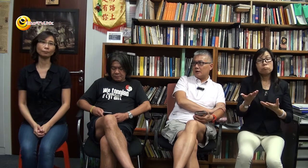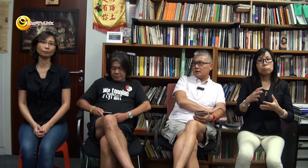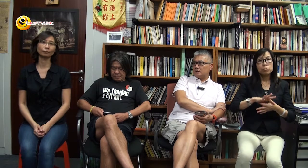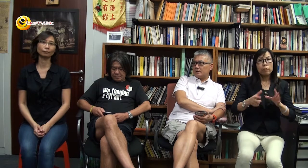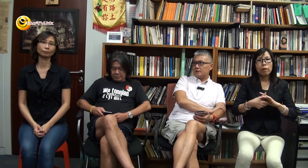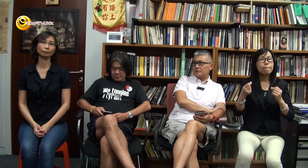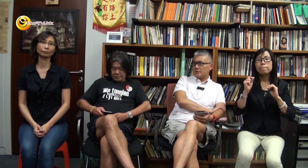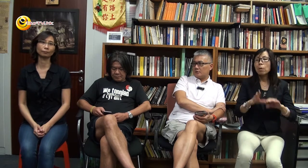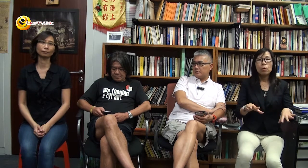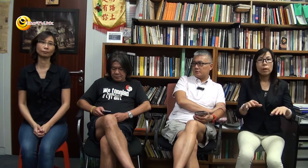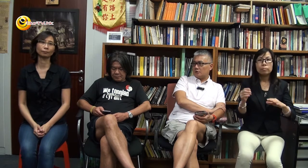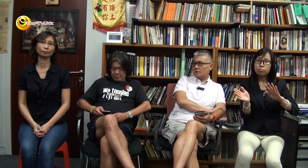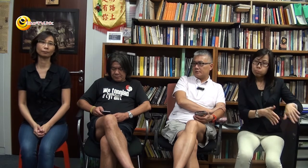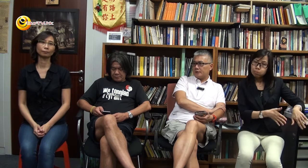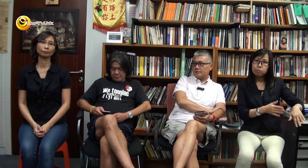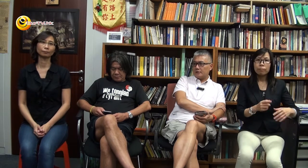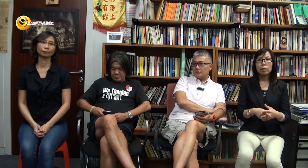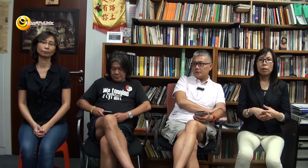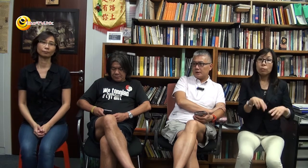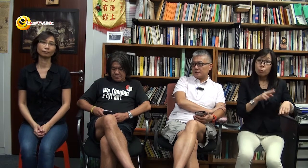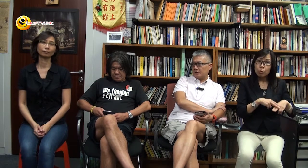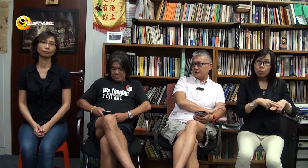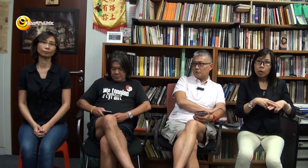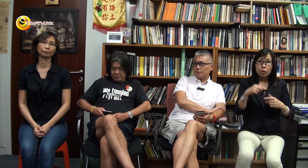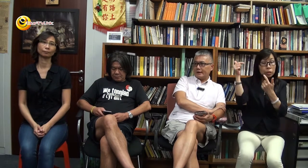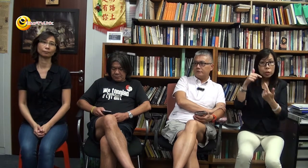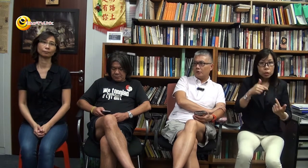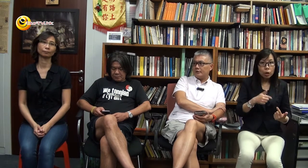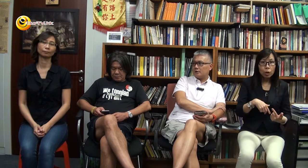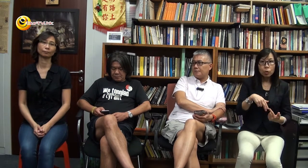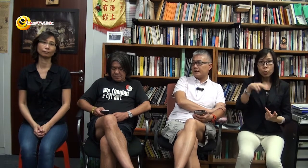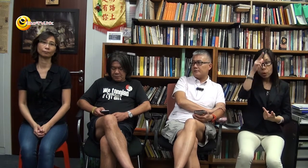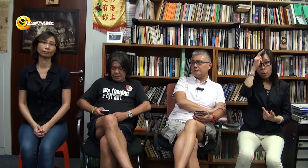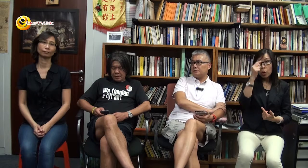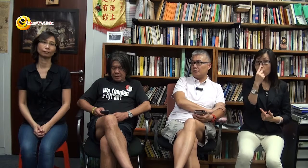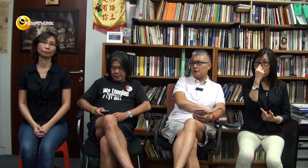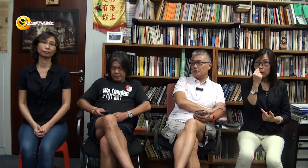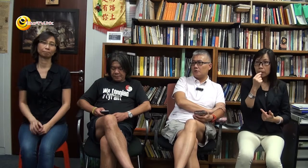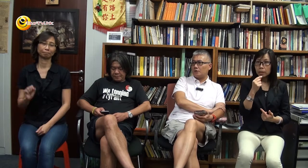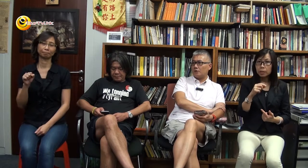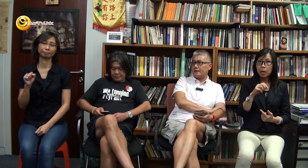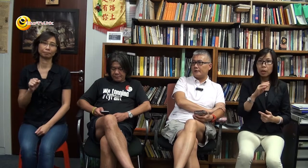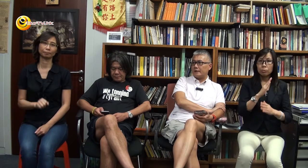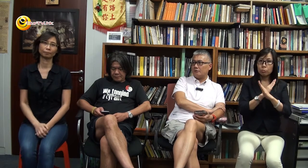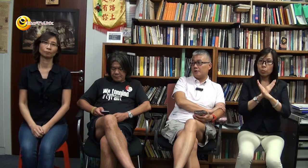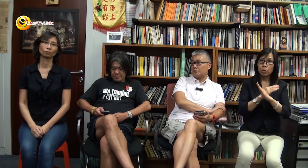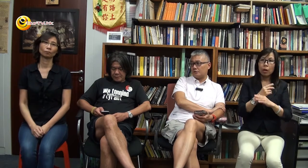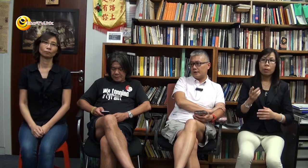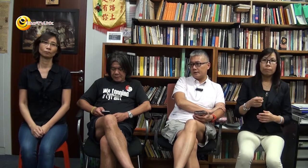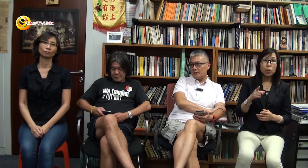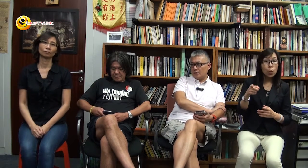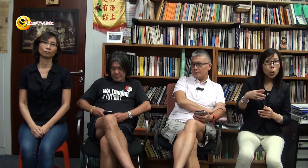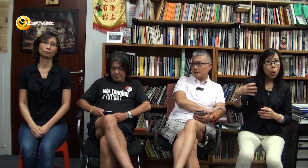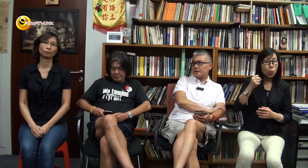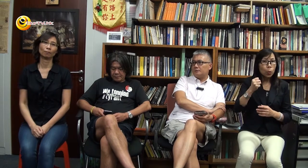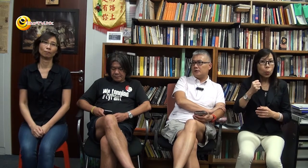就係話。你經常對梁振英 say no 咧，其實可能亦都會影響到依一個北京政府對香港嗰個即係影響或者個權